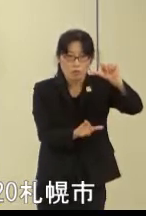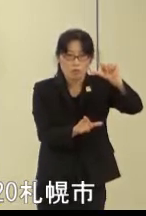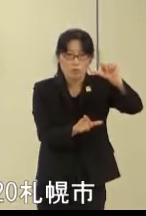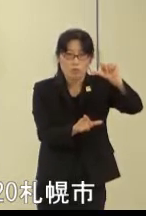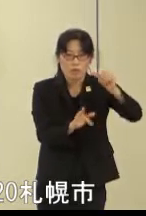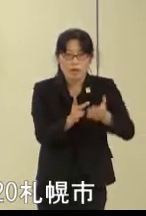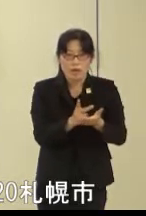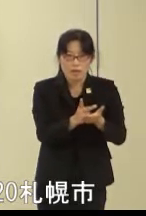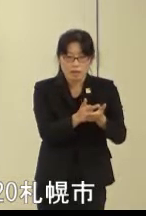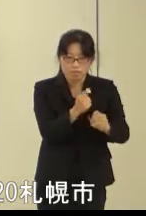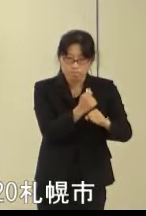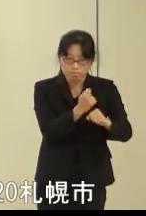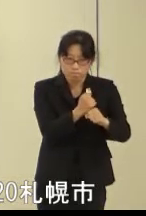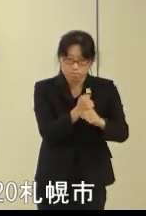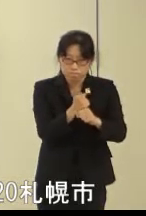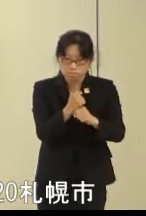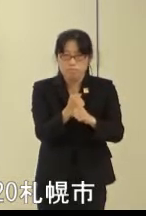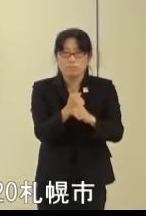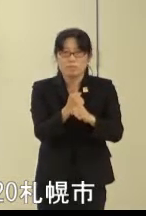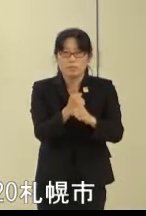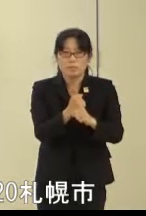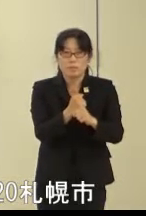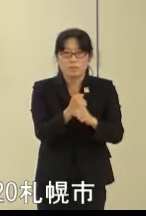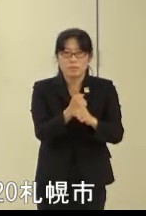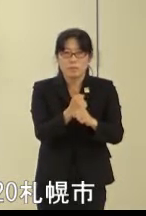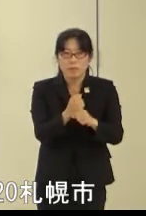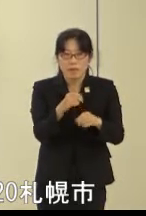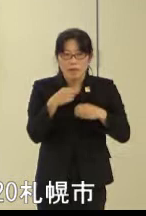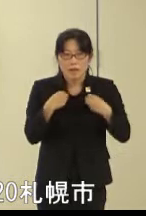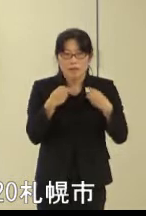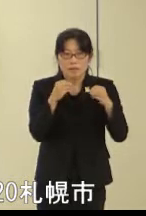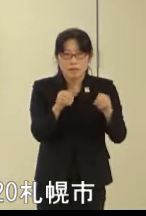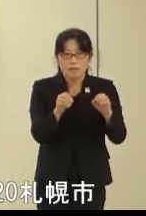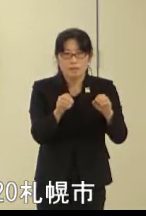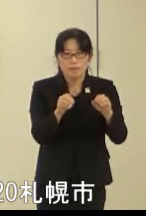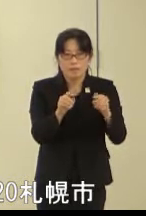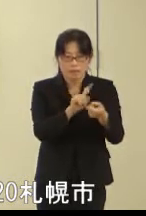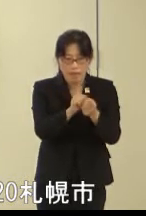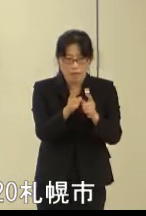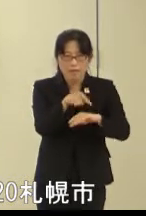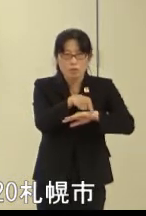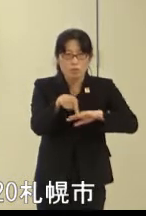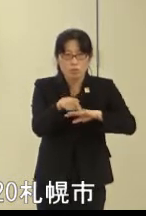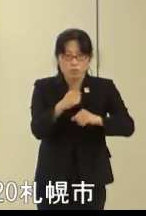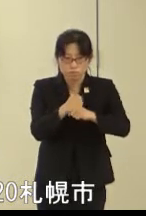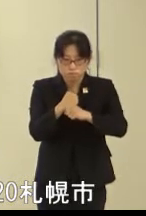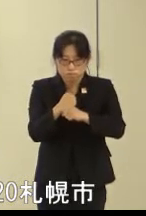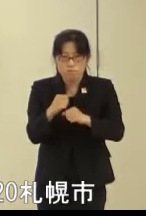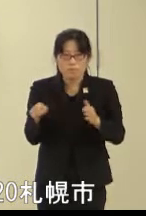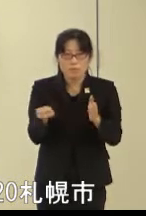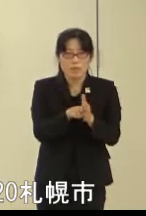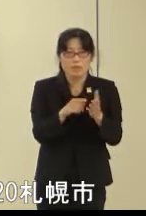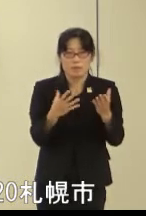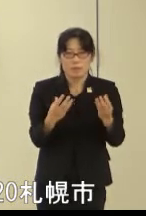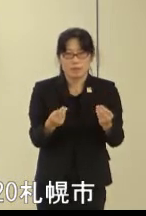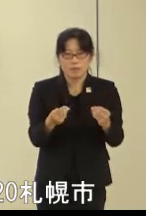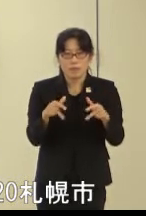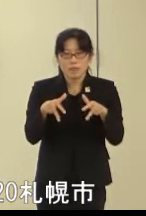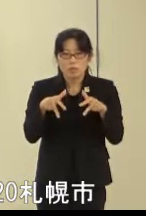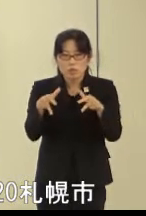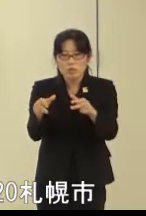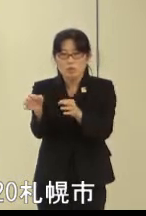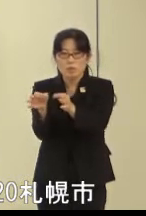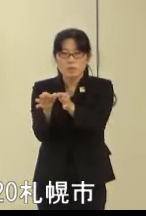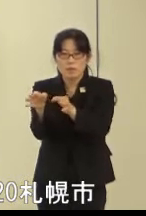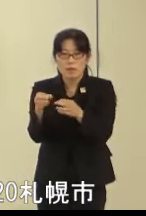ガードラインを策定をして感染対策ということをとってまいりましたそしてすすきののお店でです